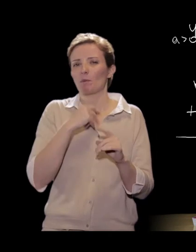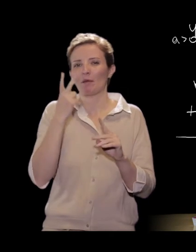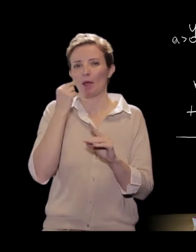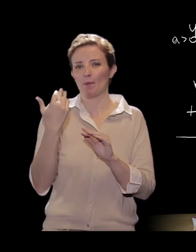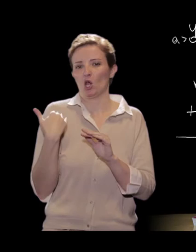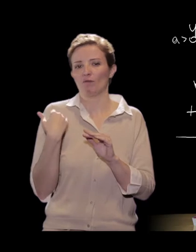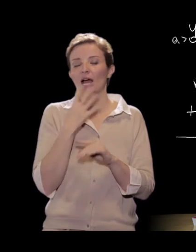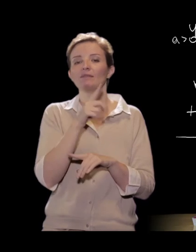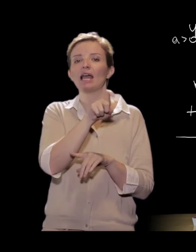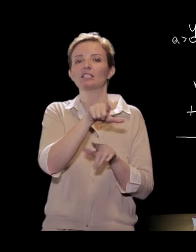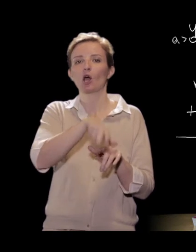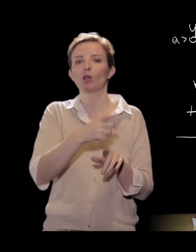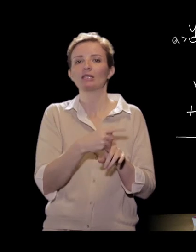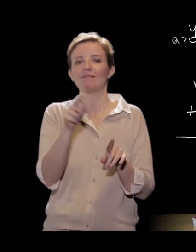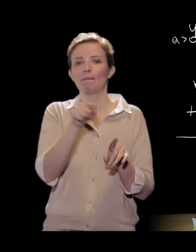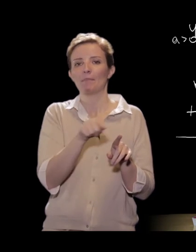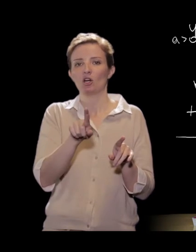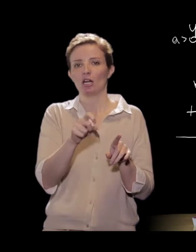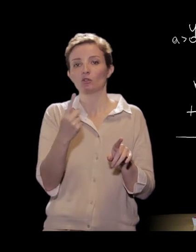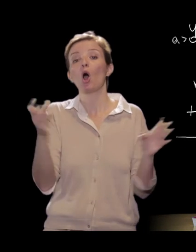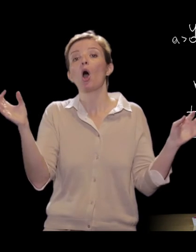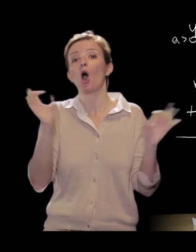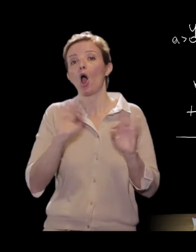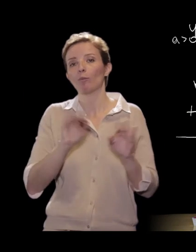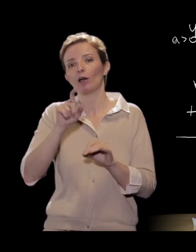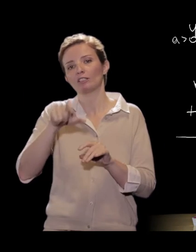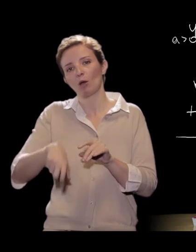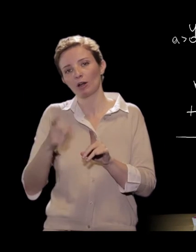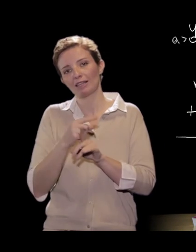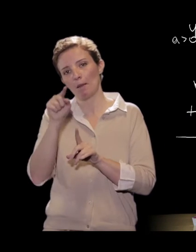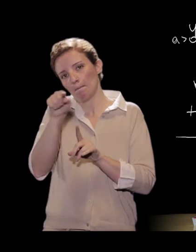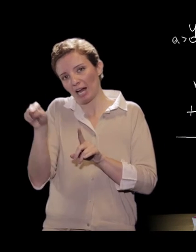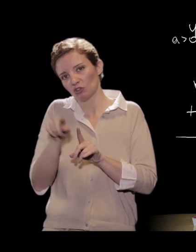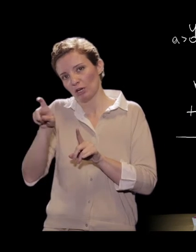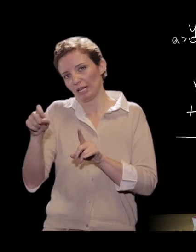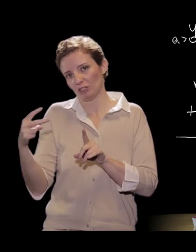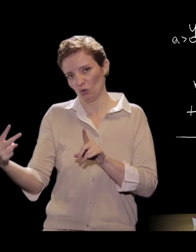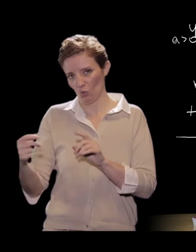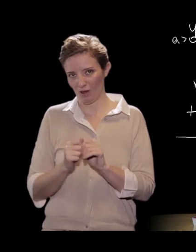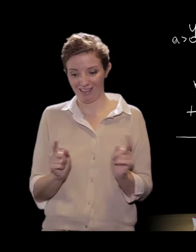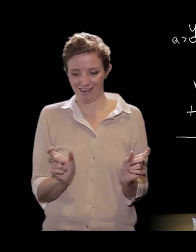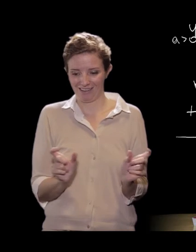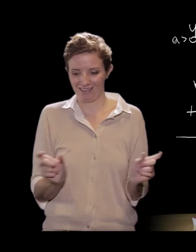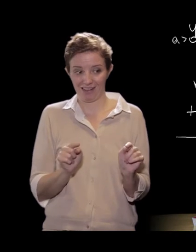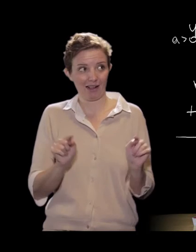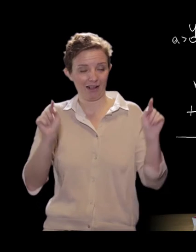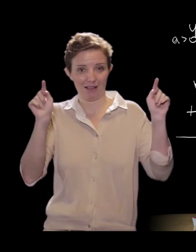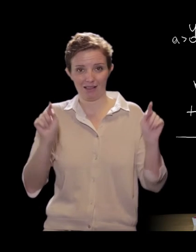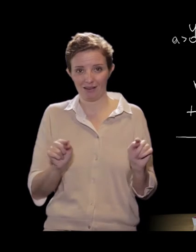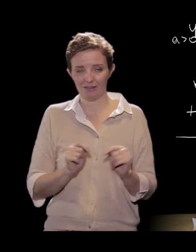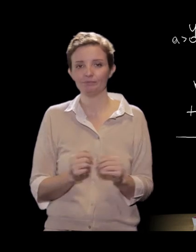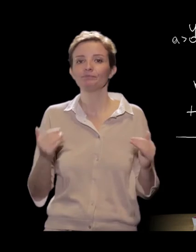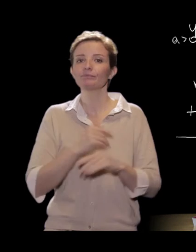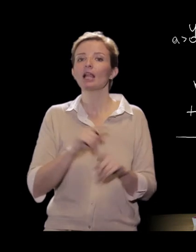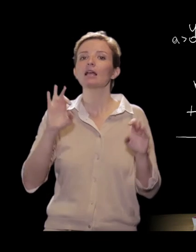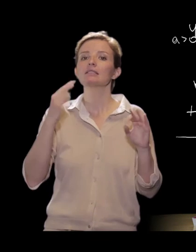X deve essere min di X1 oppure X deve essere maggore di X2 il caso in cui il Delta invece è uguale a 0